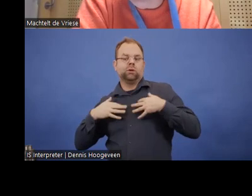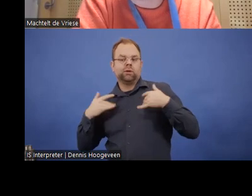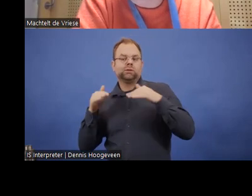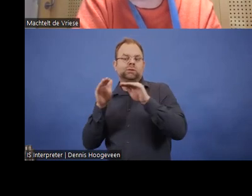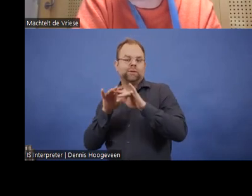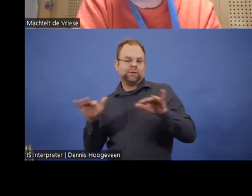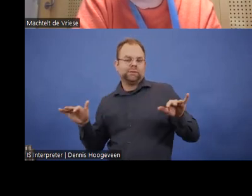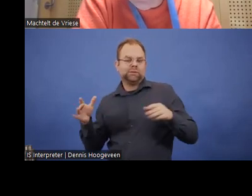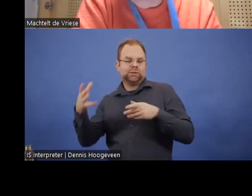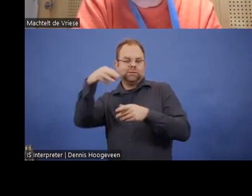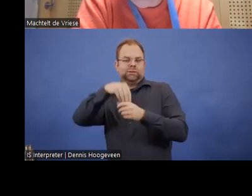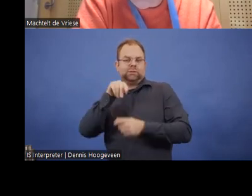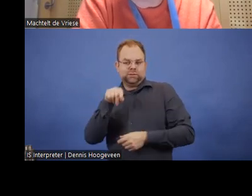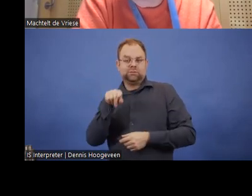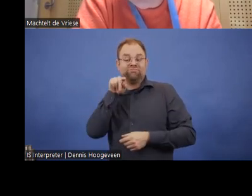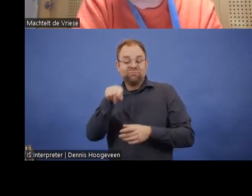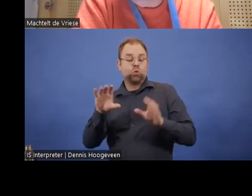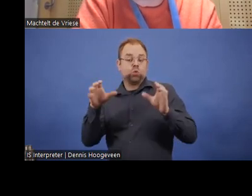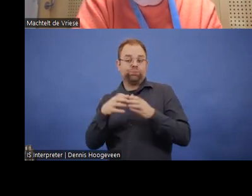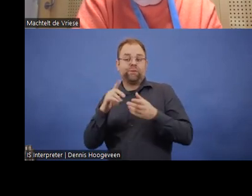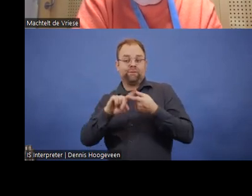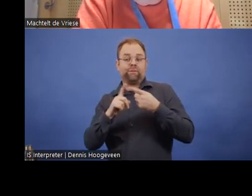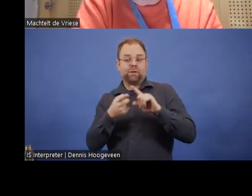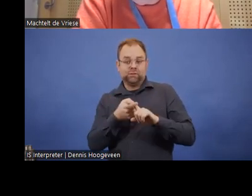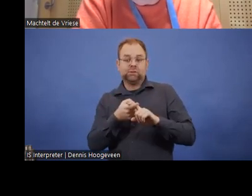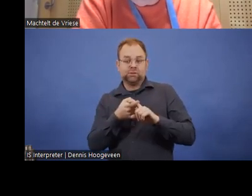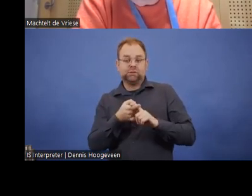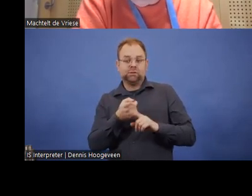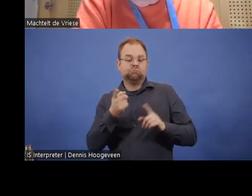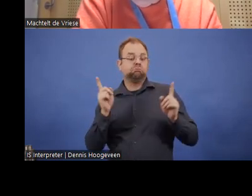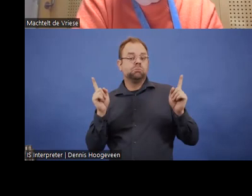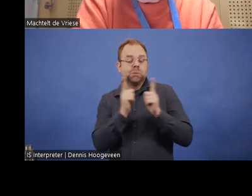reuniendo cada 2 meses y están pensando sus